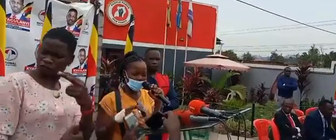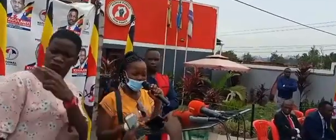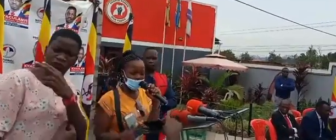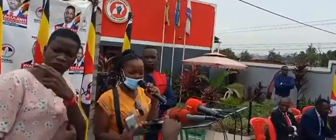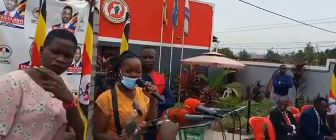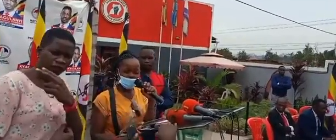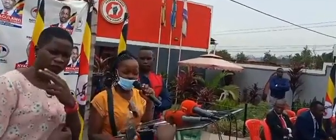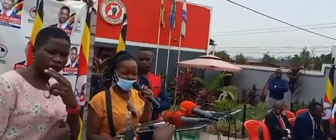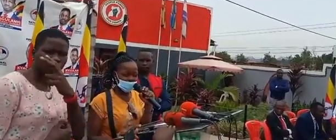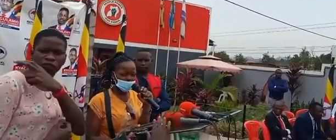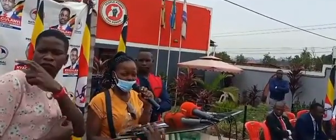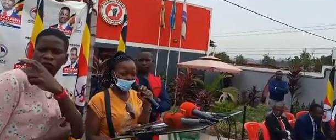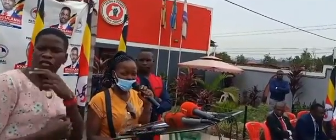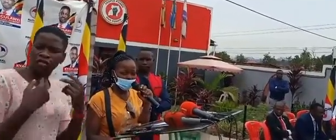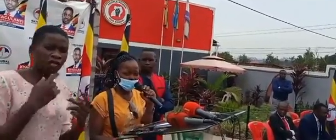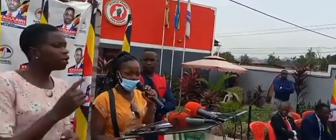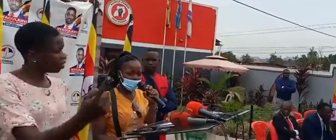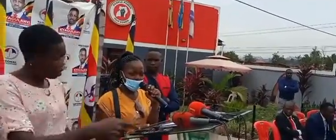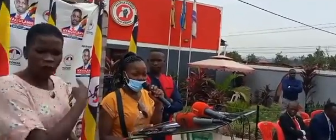nankoonako nangamba jangutugende